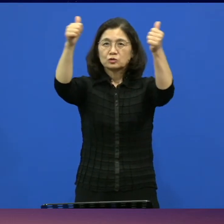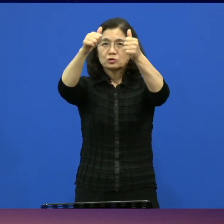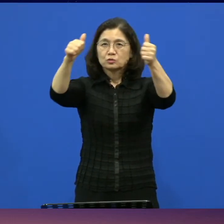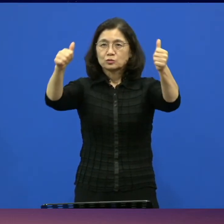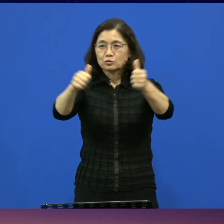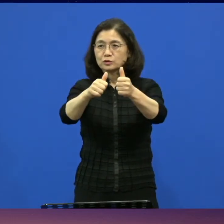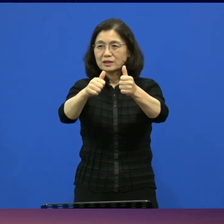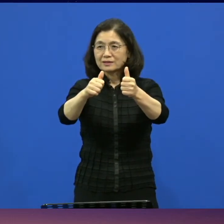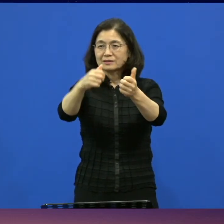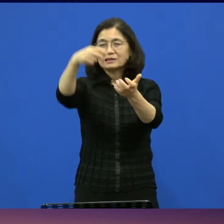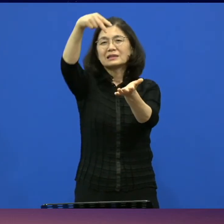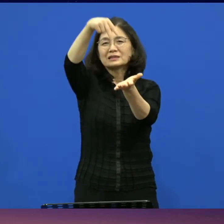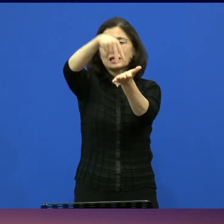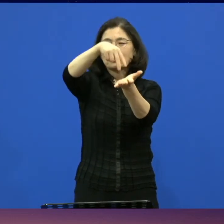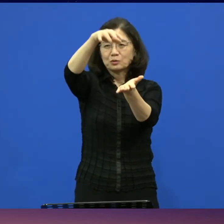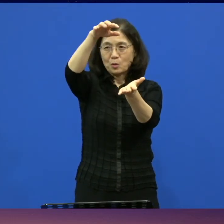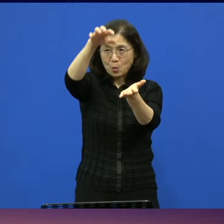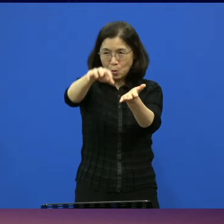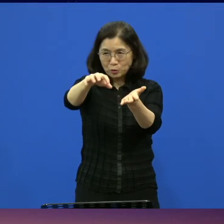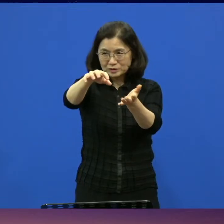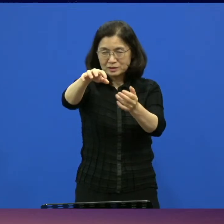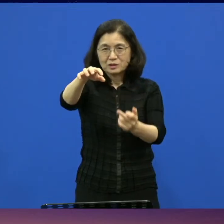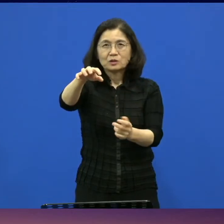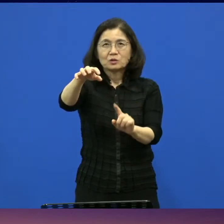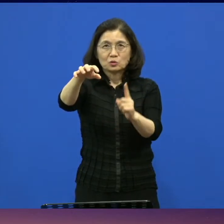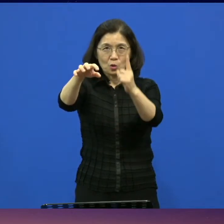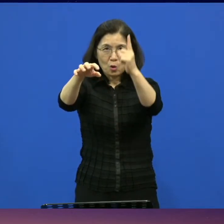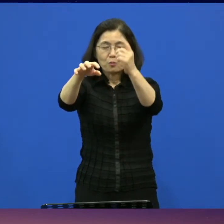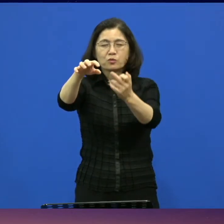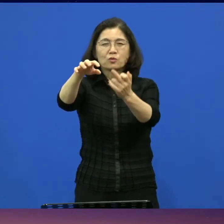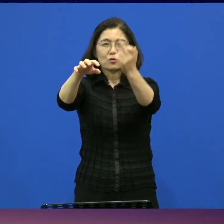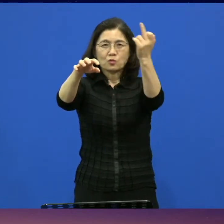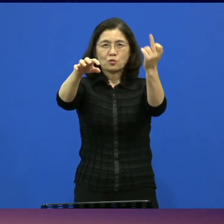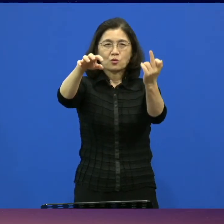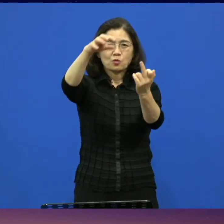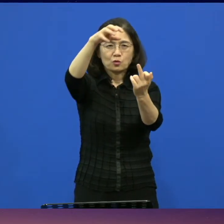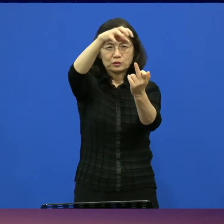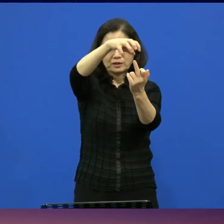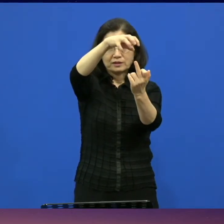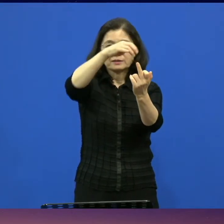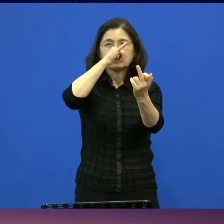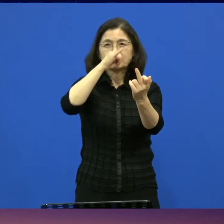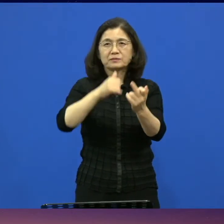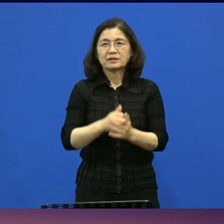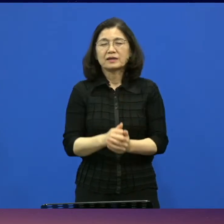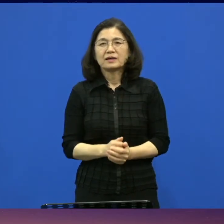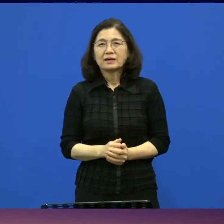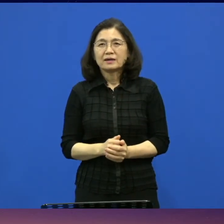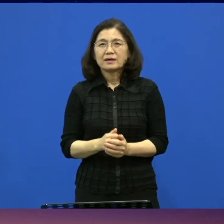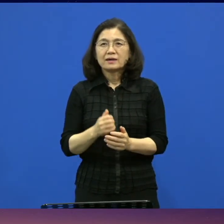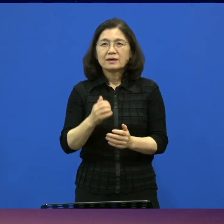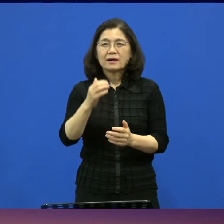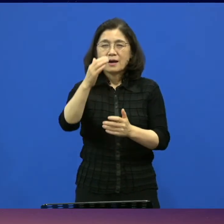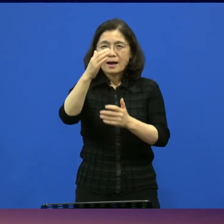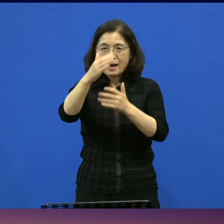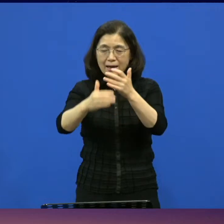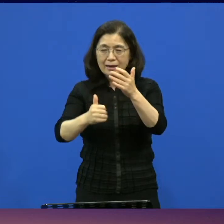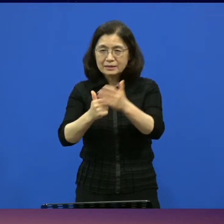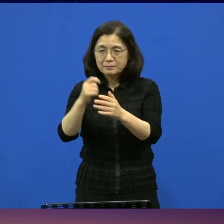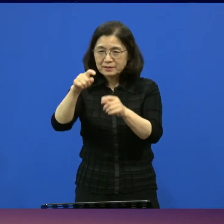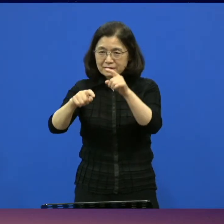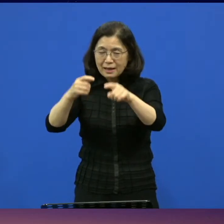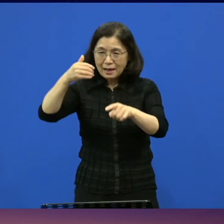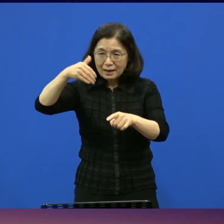산당을 제거하는 일은 시온의 대로를 여는 일에 필수적인 것입니다. 그래서 하나님에게로 나아가는 일에 최대